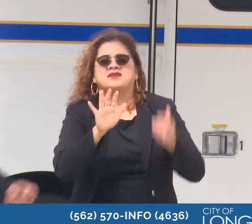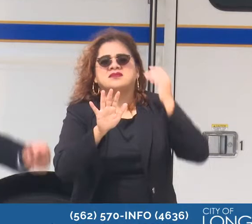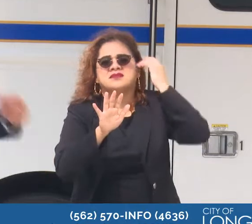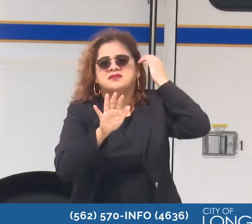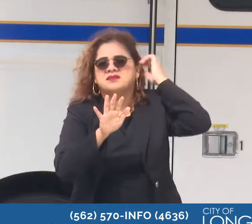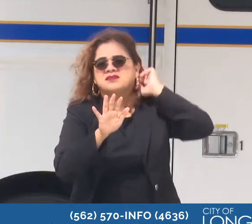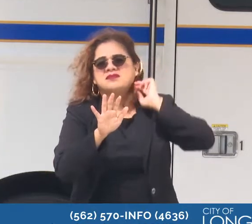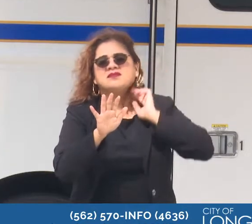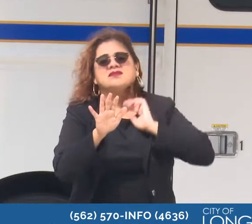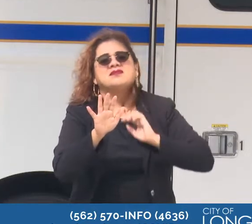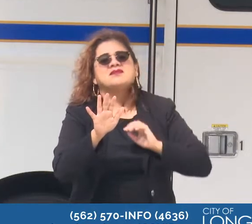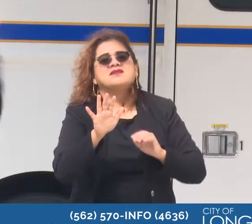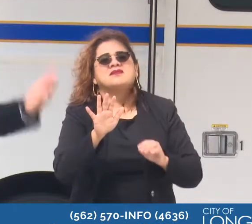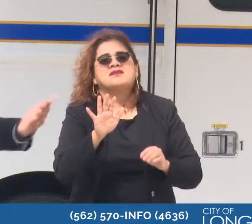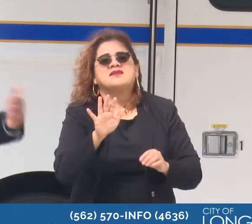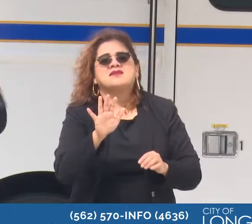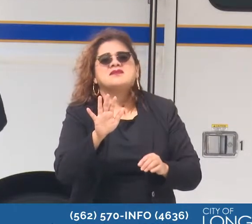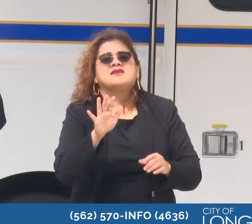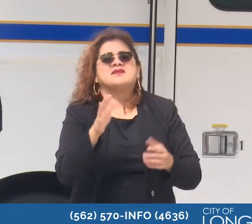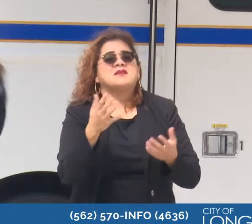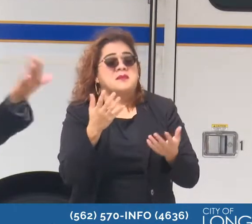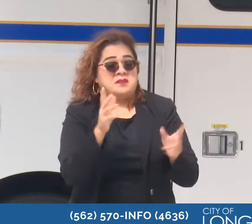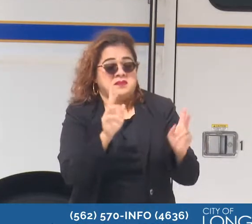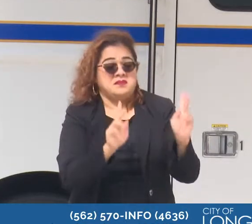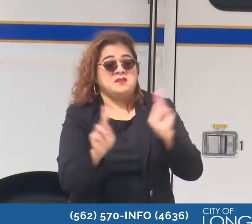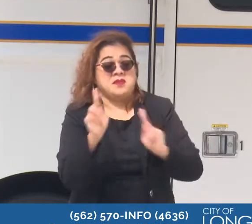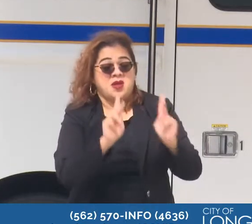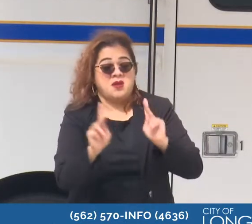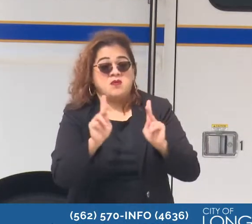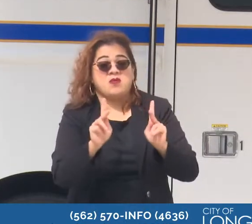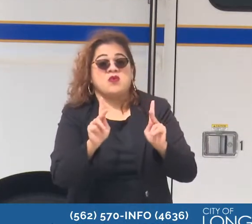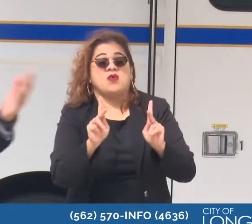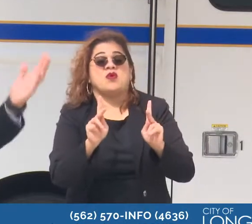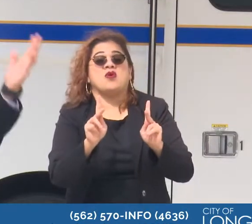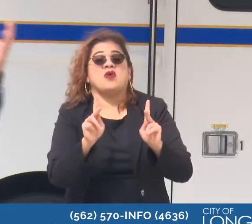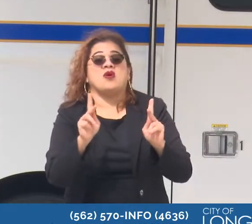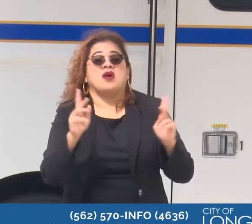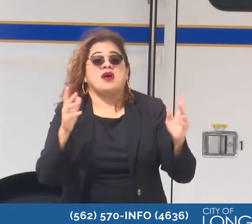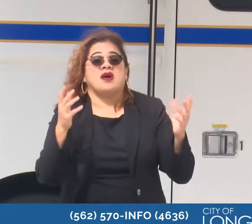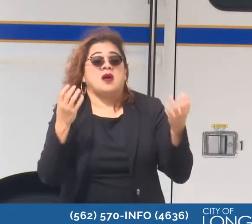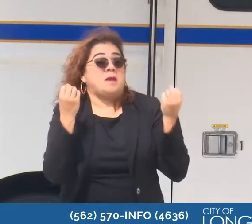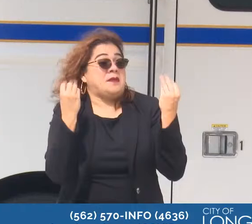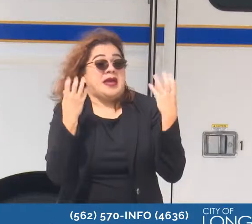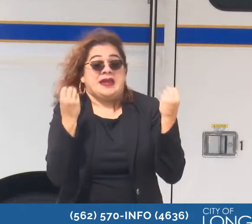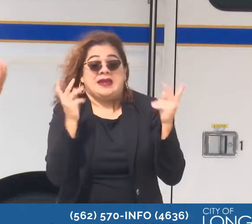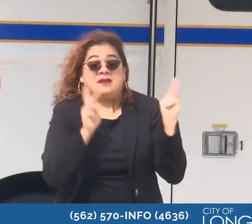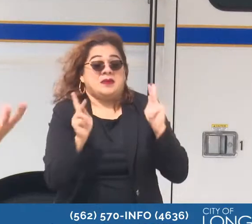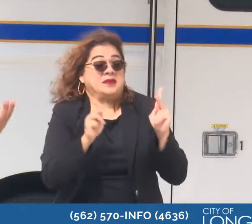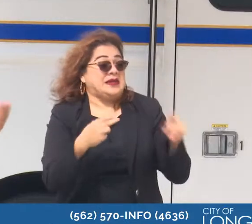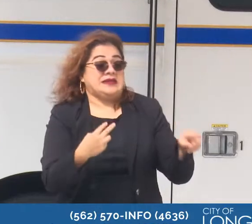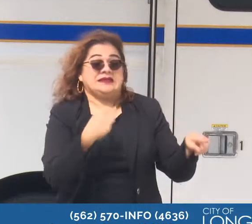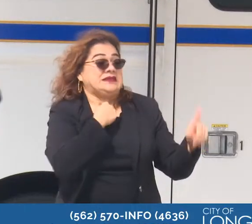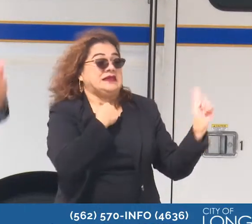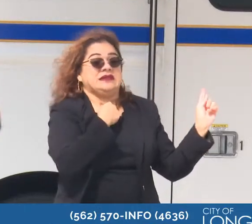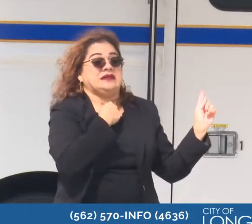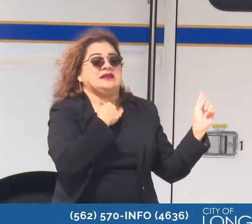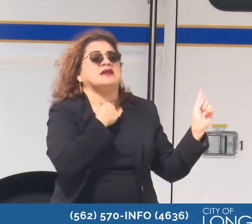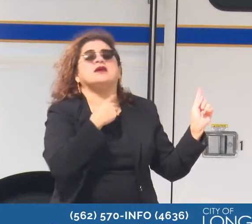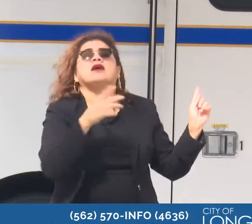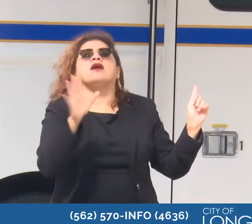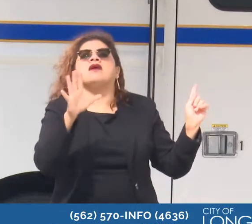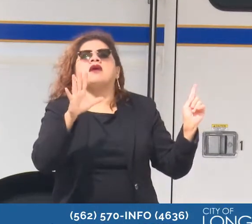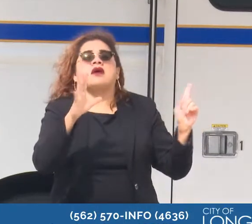podemos hacer, si gente que viene, le vamos a poder dar un examen. Y si viene tanta gente que no tenemos la capacidad acá, los